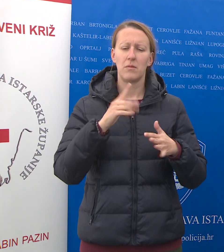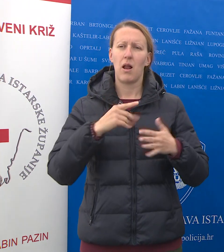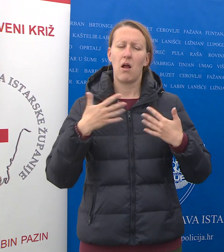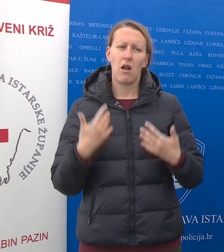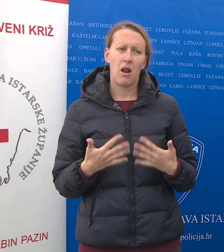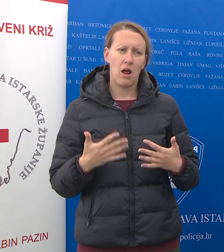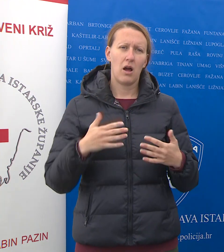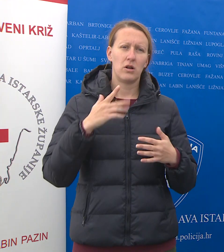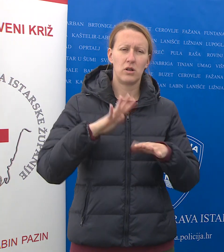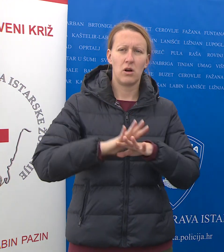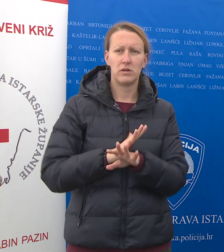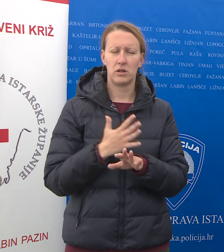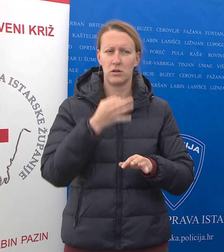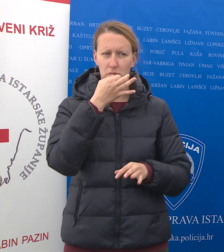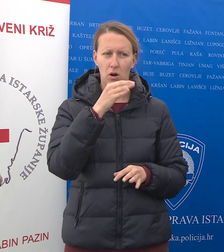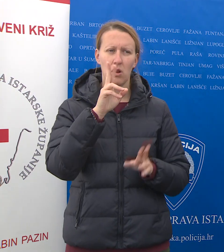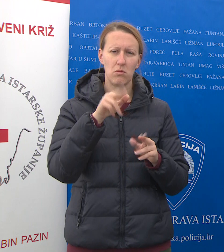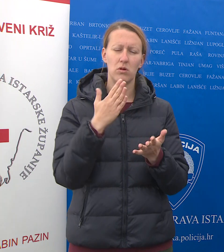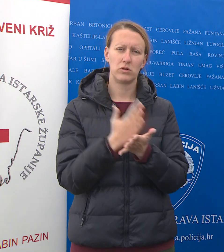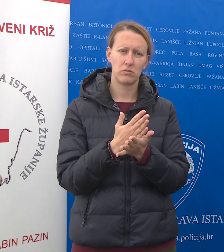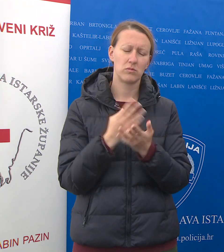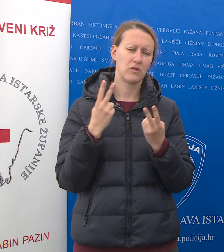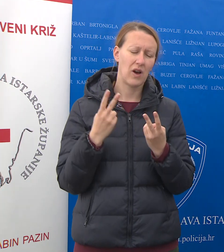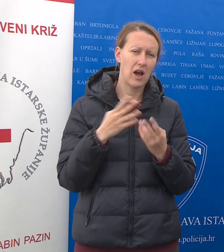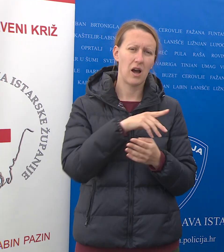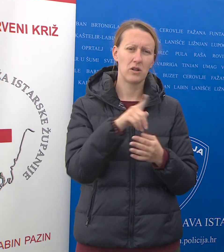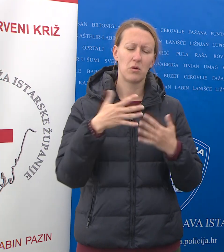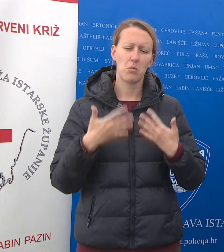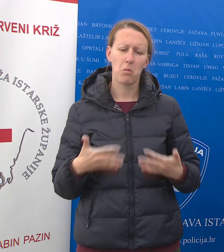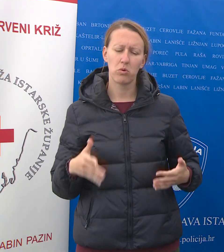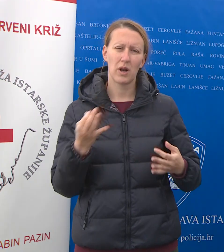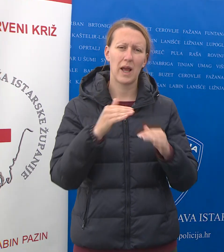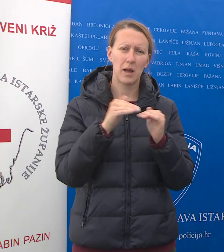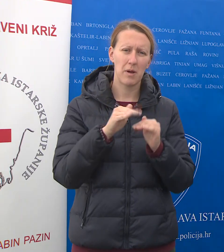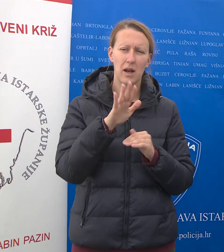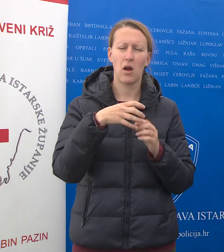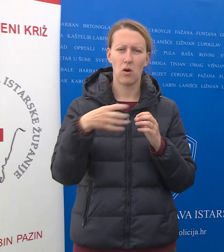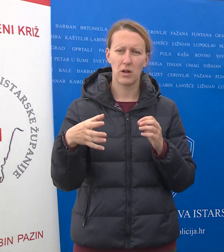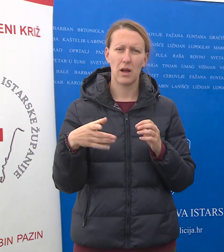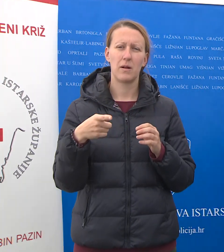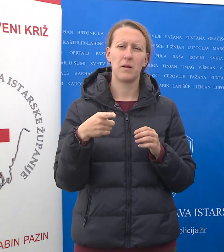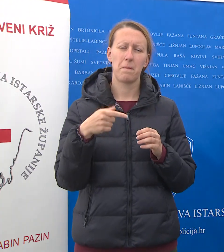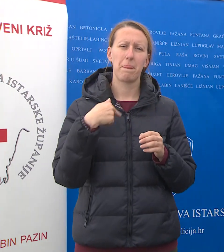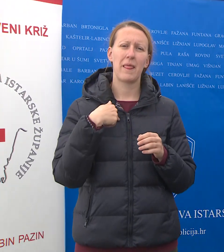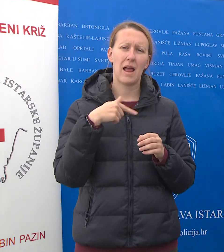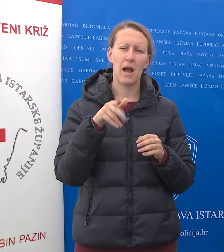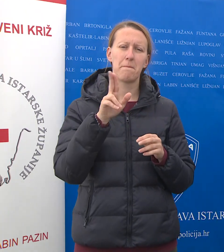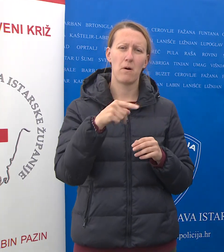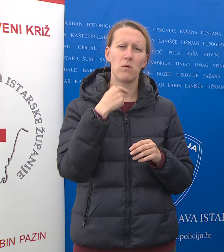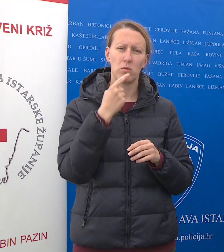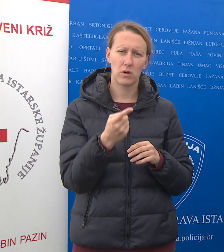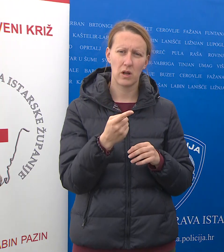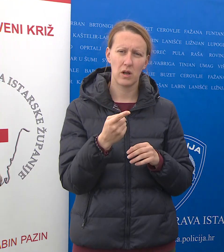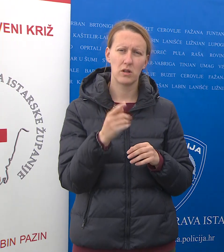da malo raspolože ljude o možebitnim popuštanjima nekih mjera itd., ja mogu